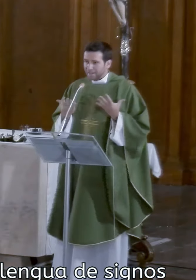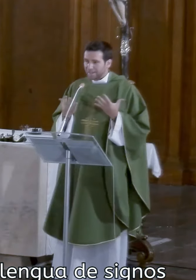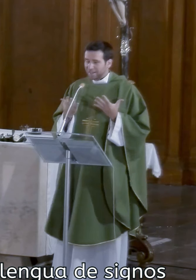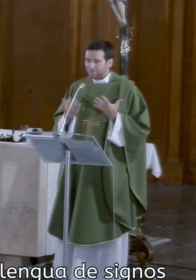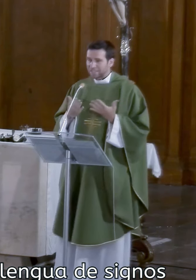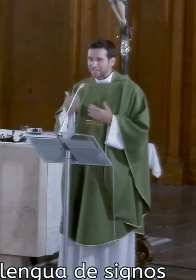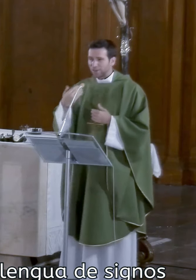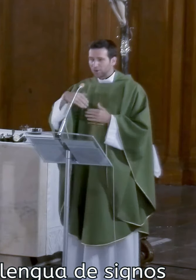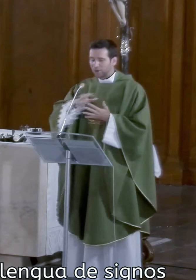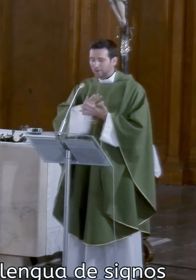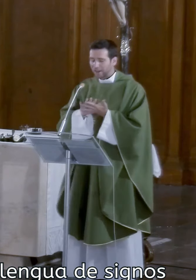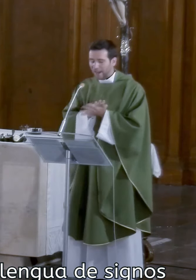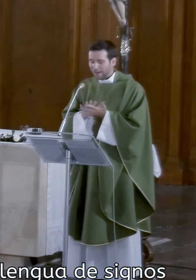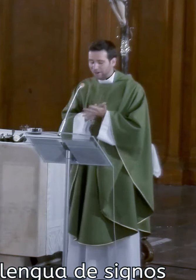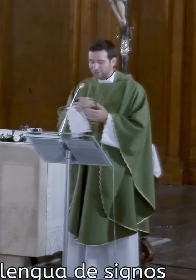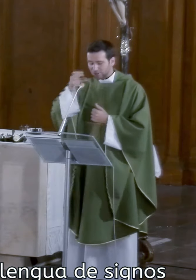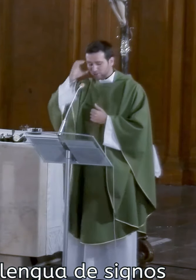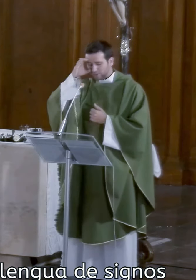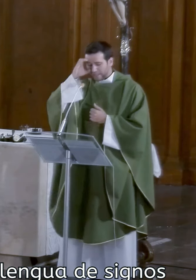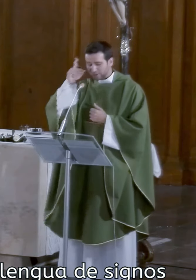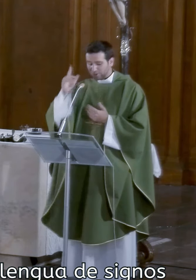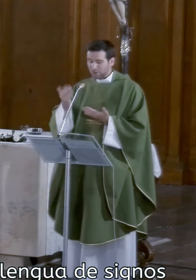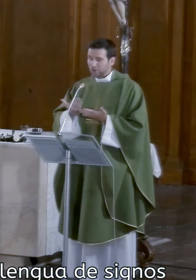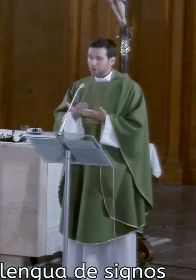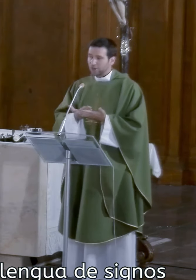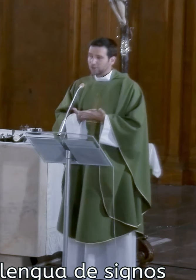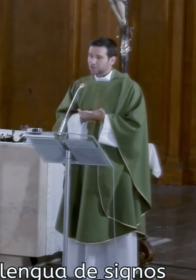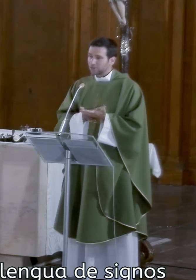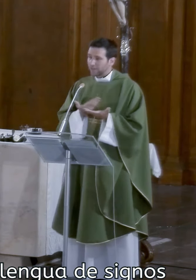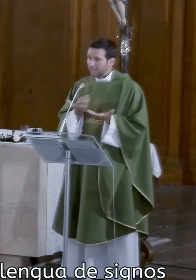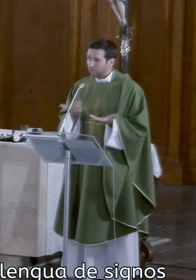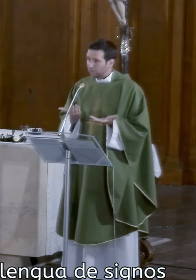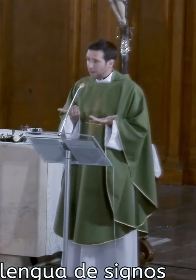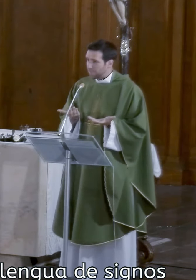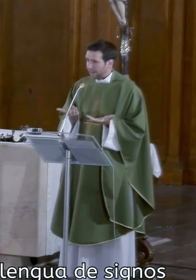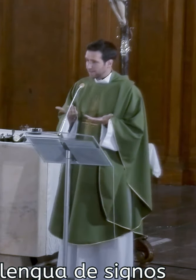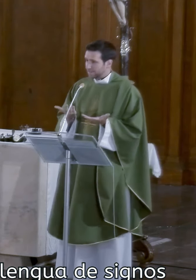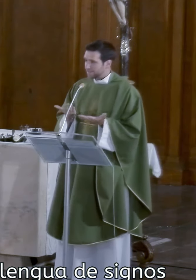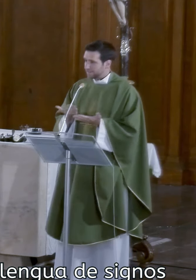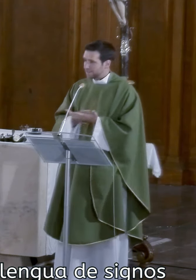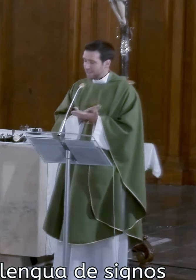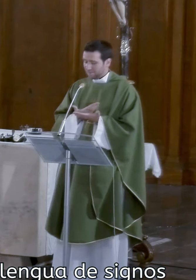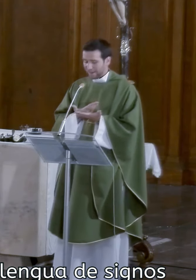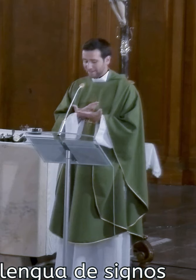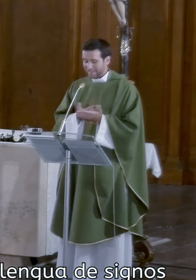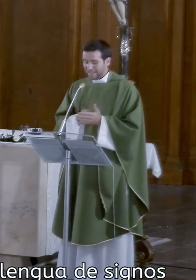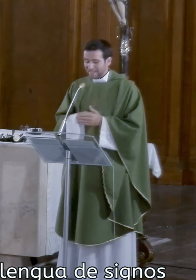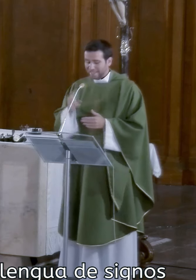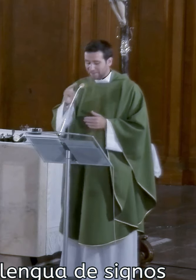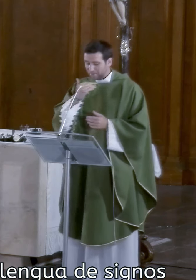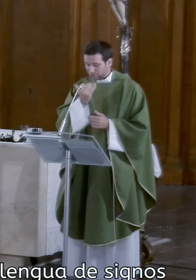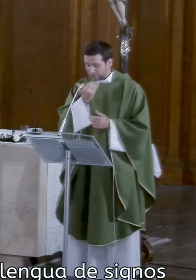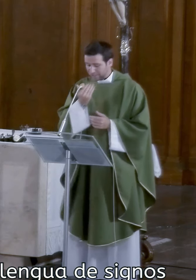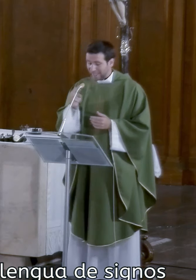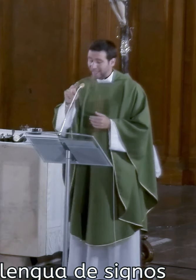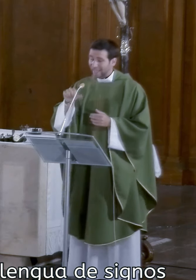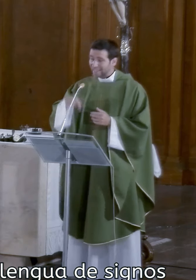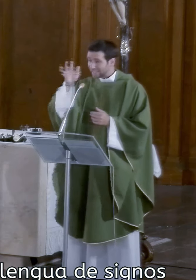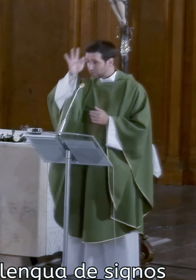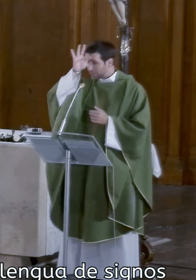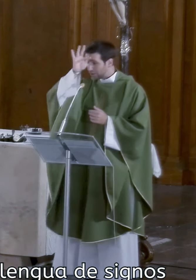Bien, hemos estado hablando, escuchando sobre el pan. el pan. Y sabemos